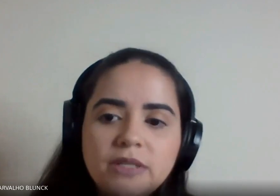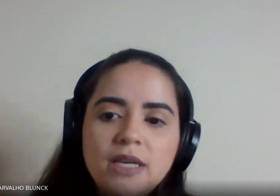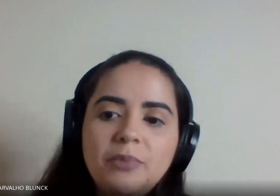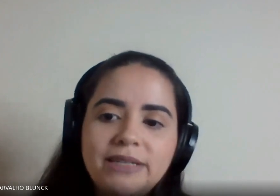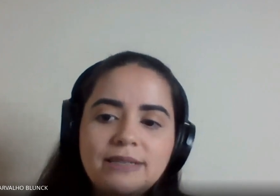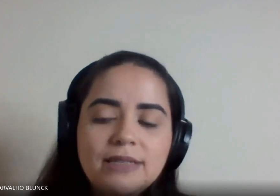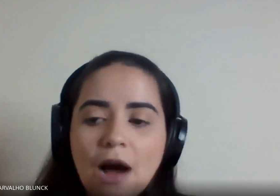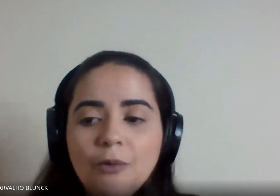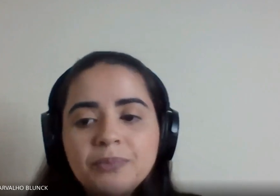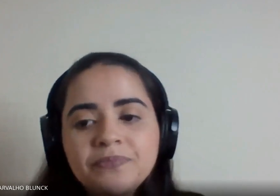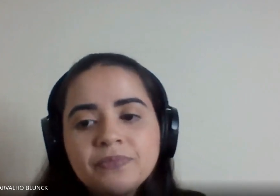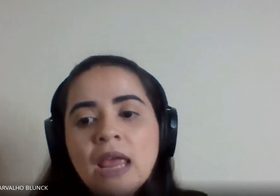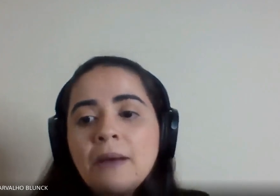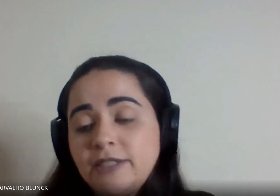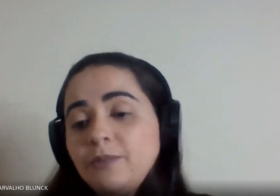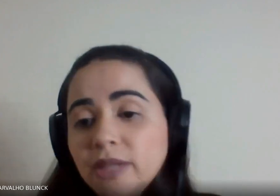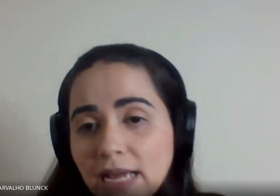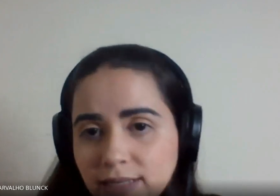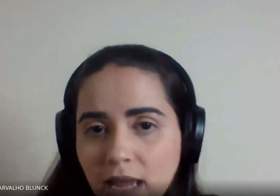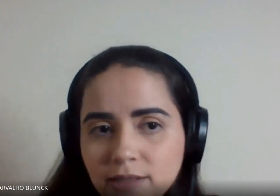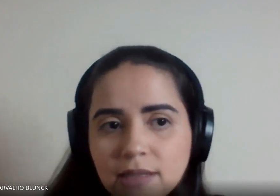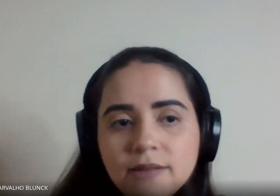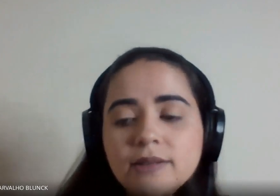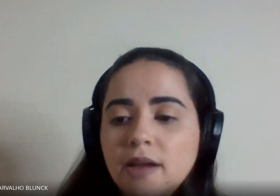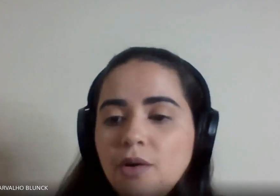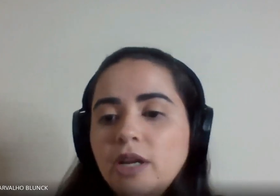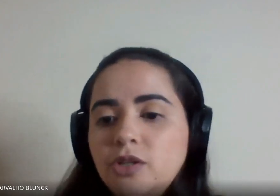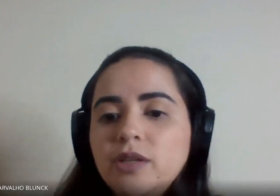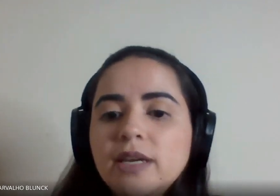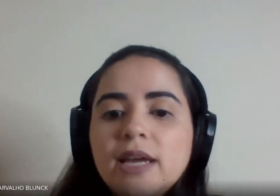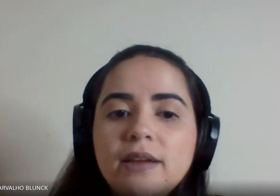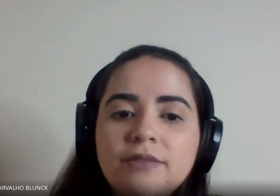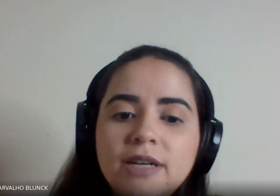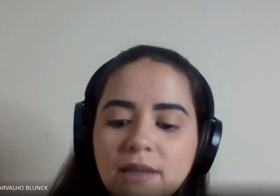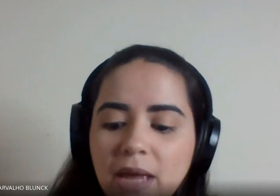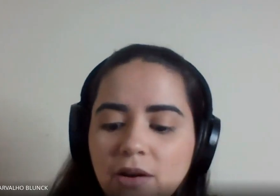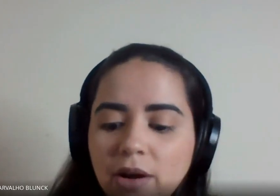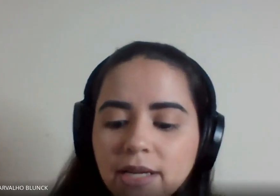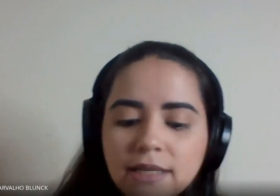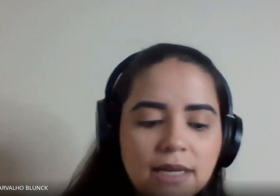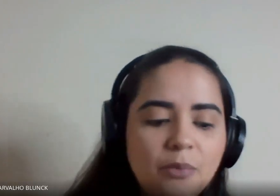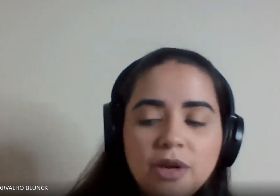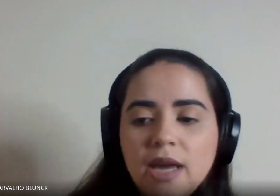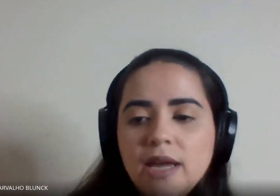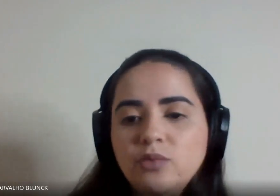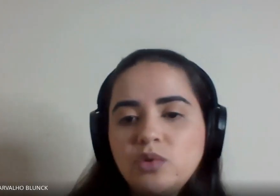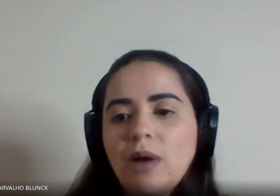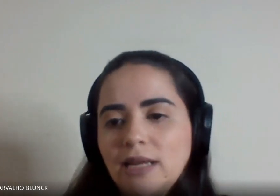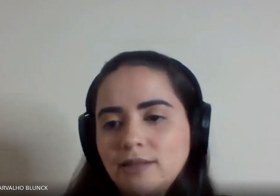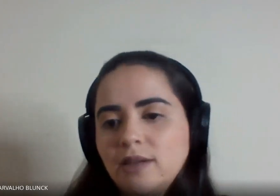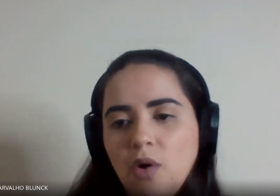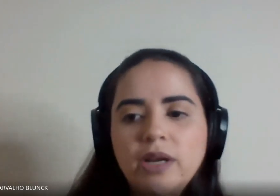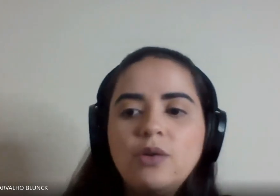que fosse presencial. Se puder ser à distância, eu acredito que vai ser melhor ainda, né? Porque no